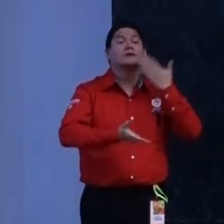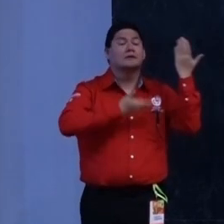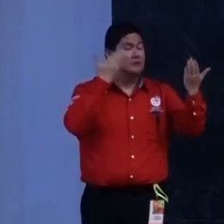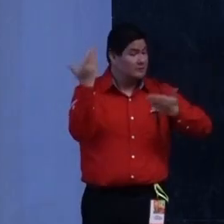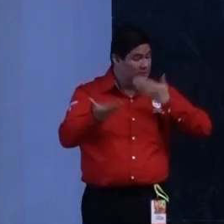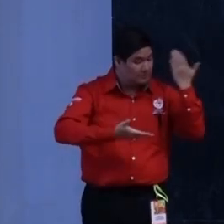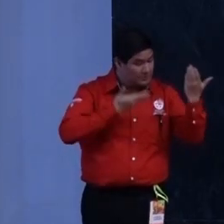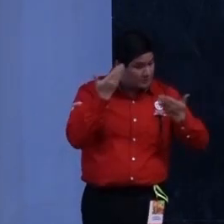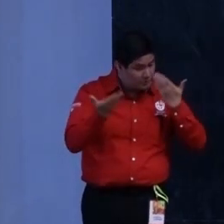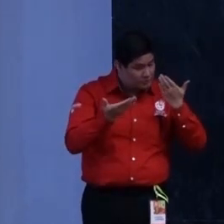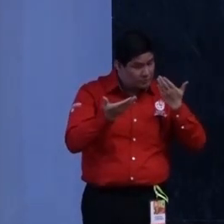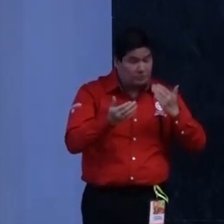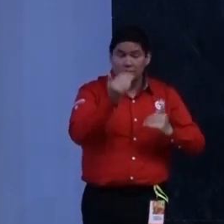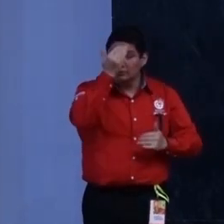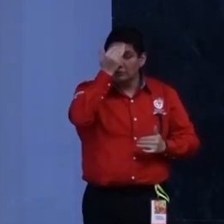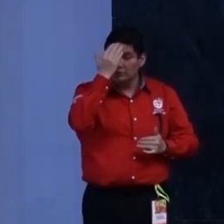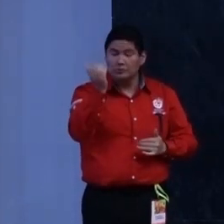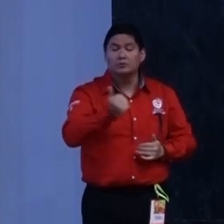Estudiar al alumno